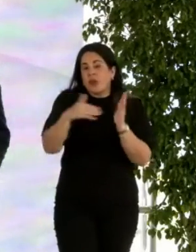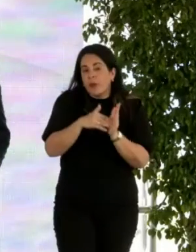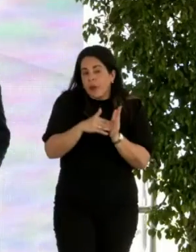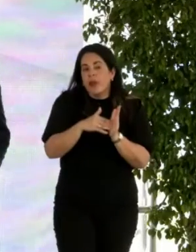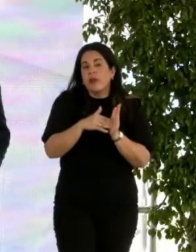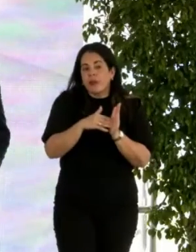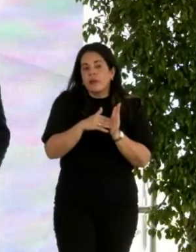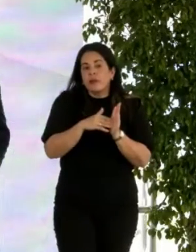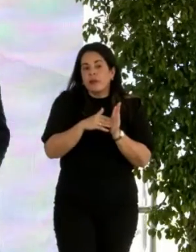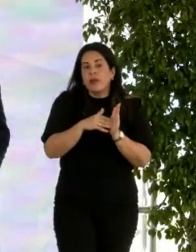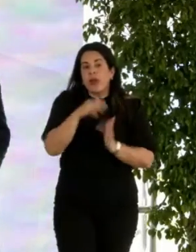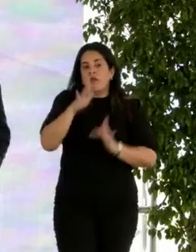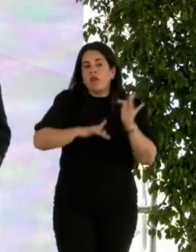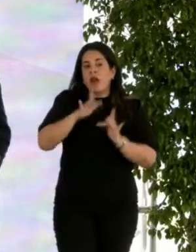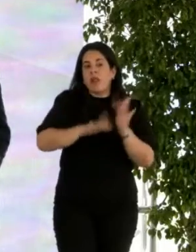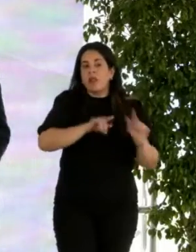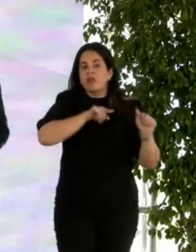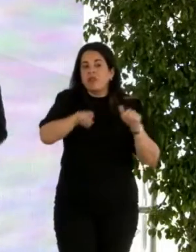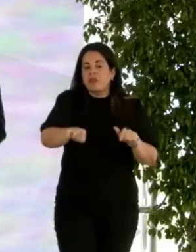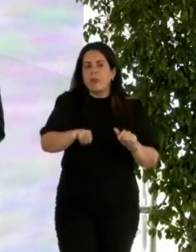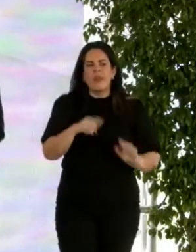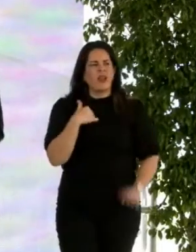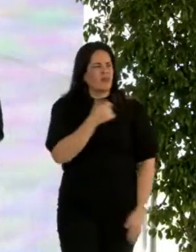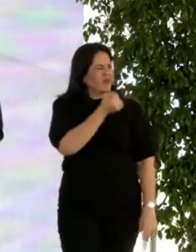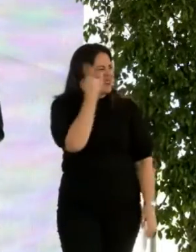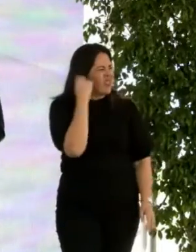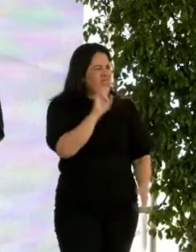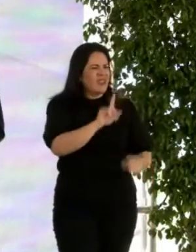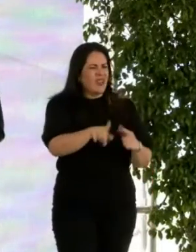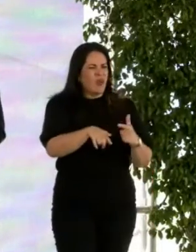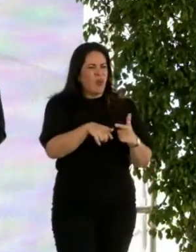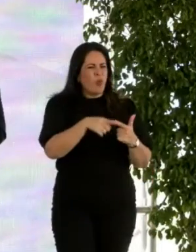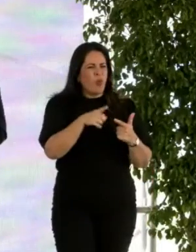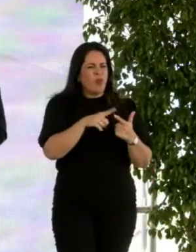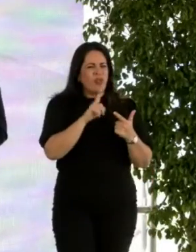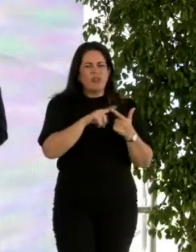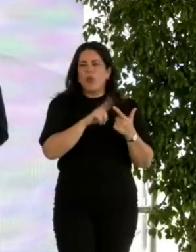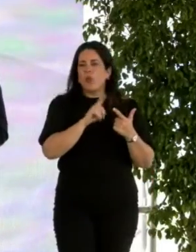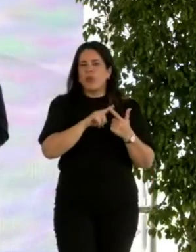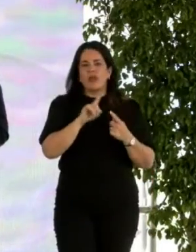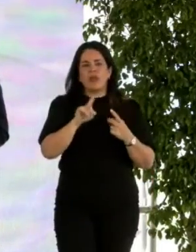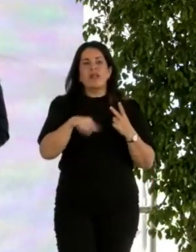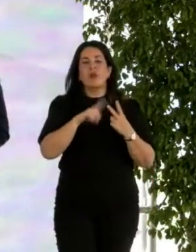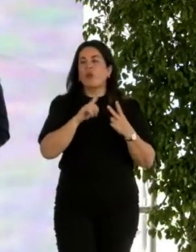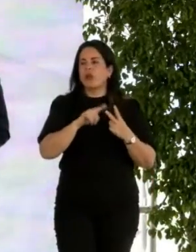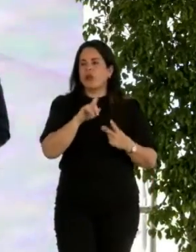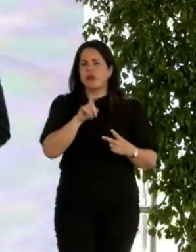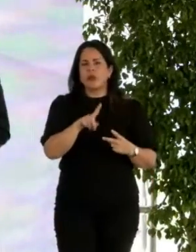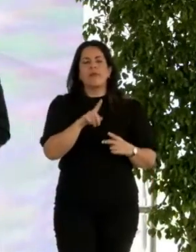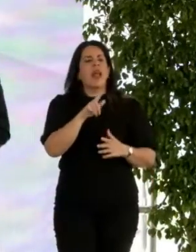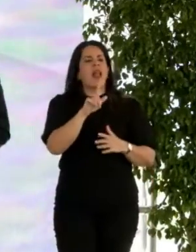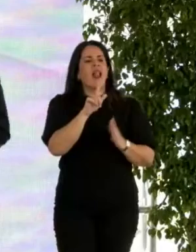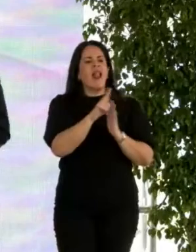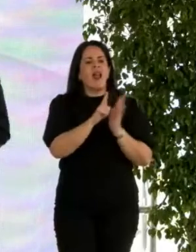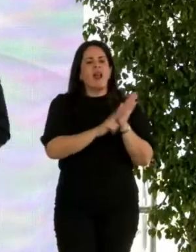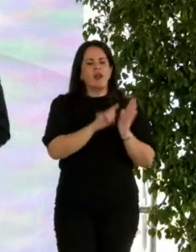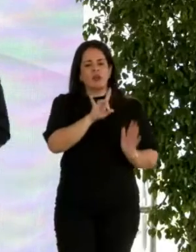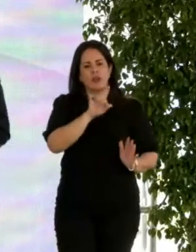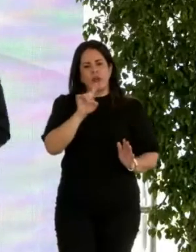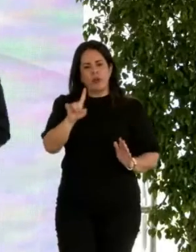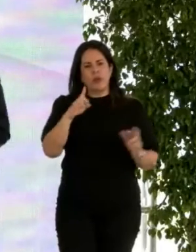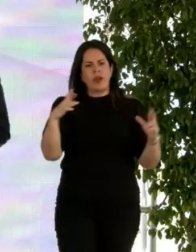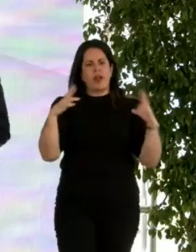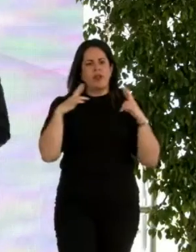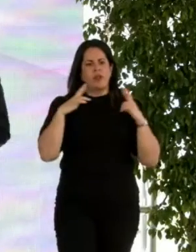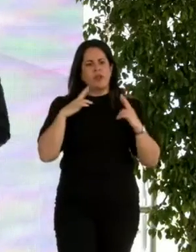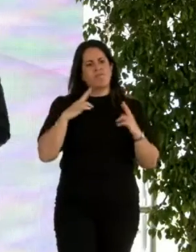movimiento de ausentismo. Ok, no entendí la segunda parte. ¿Anular qué? Sí, la Ley 81 de retiro digno de los policías, que